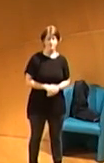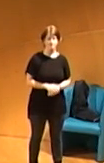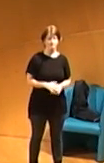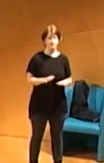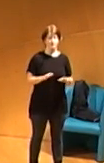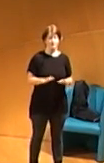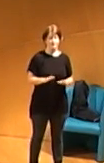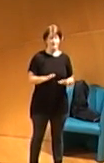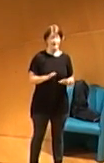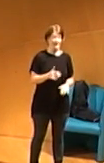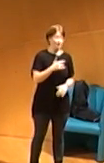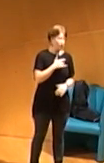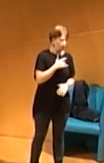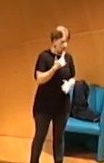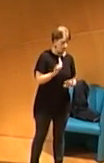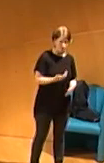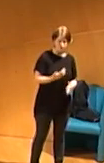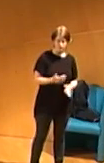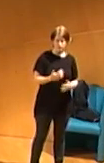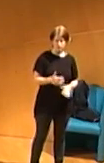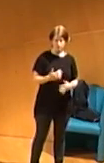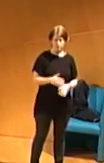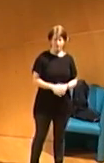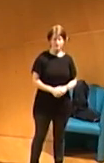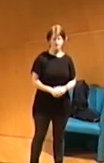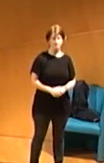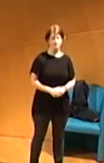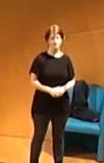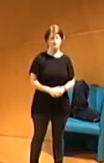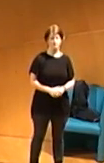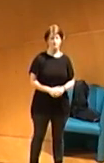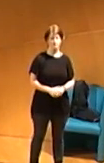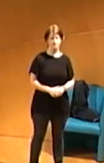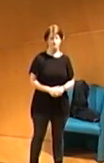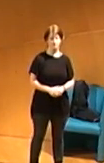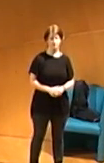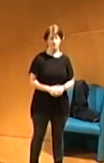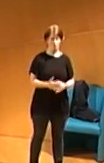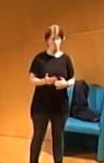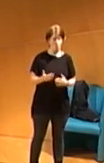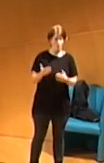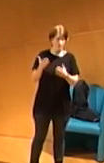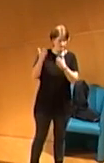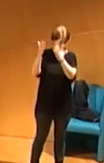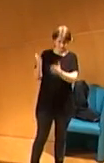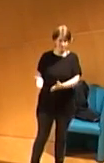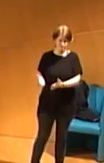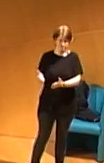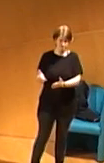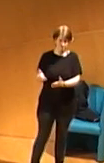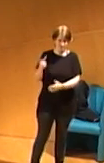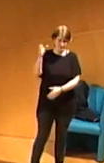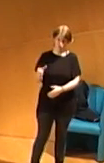Ah, vous avez touché la corde sensible. Un garçon merveilleux, lumineux,